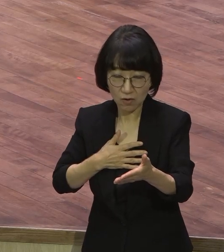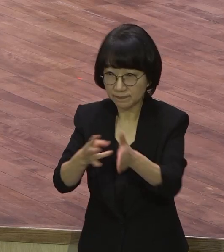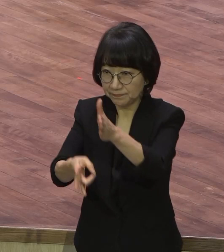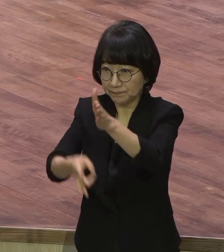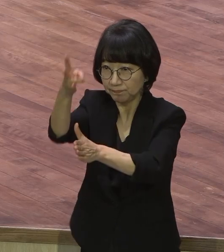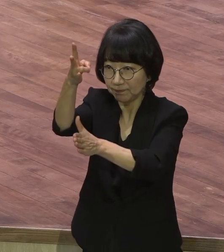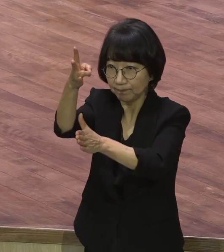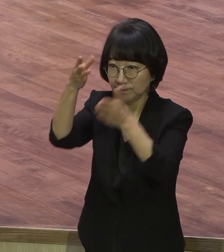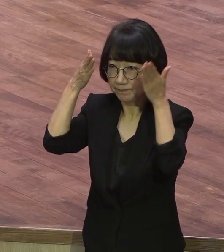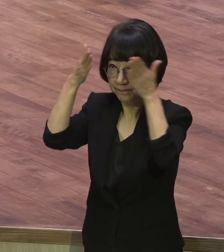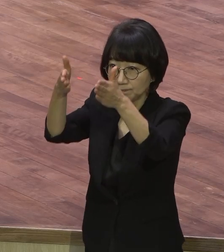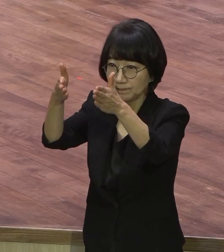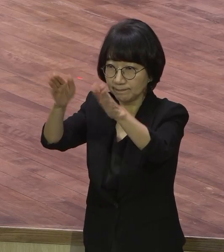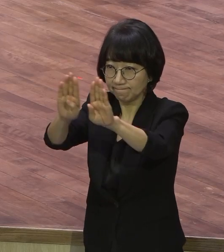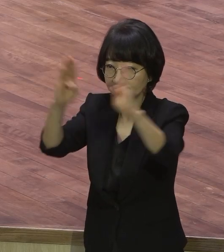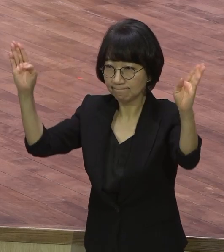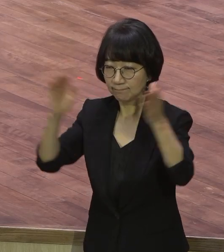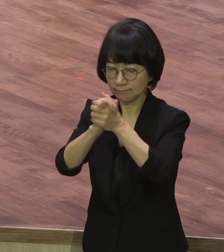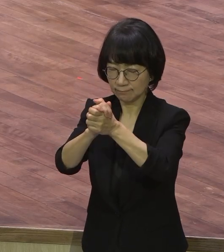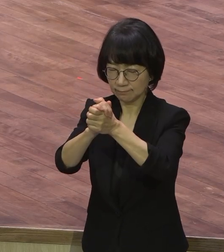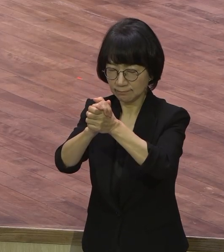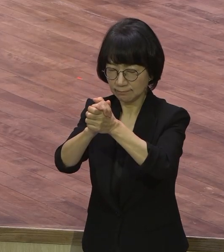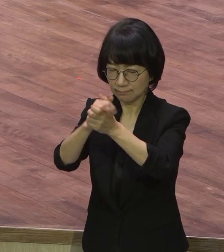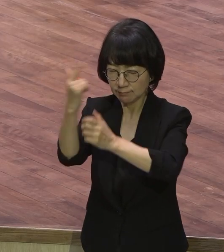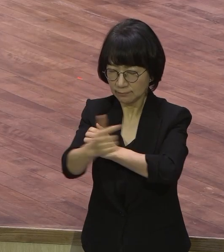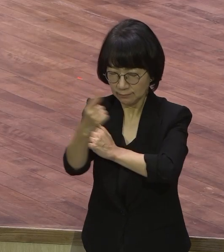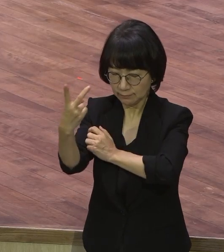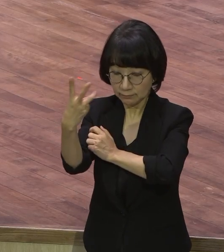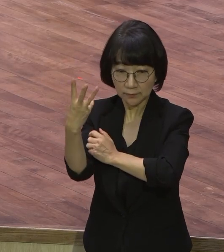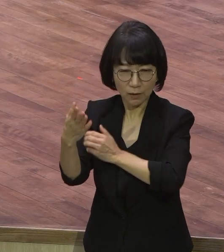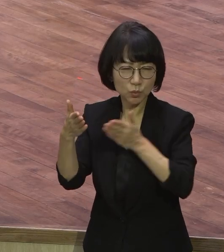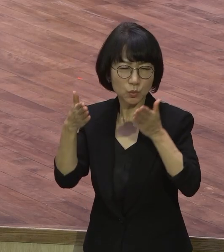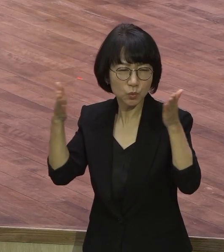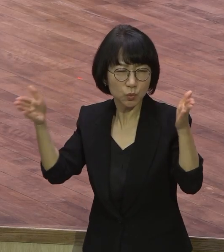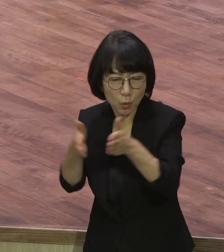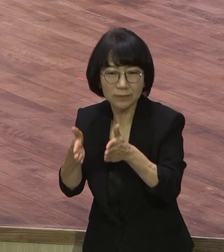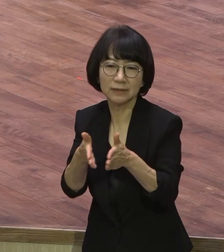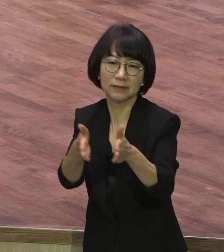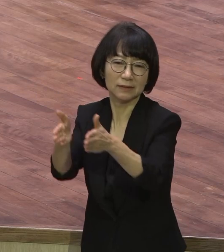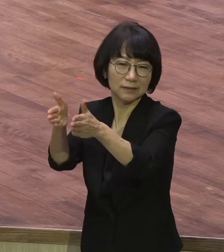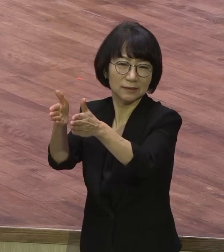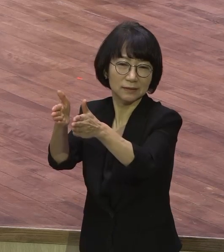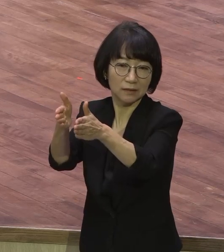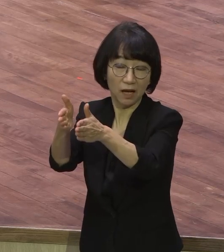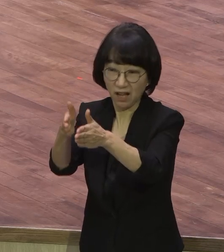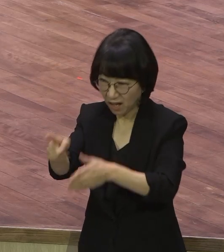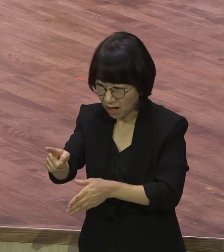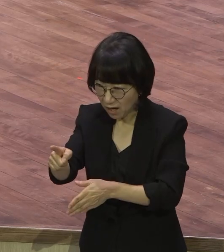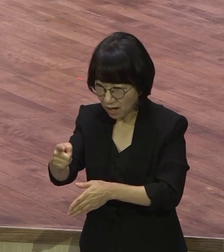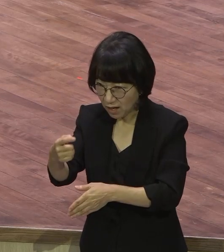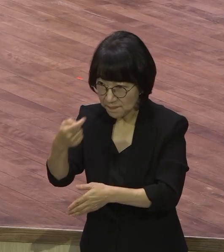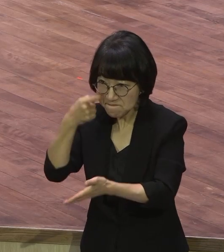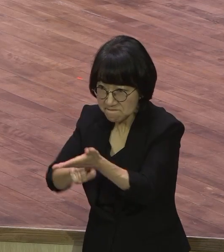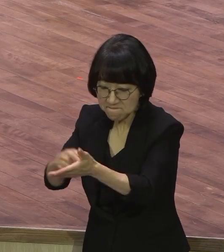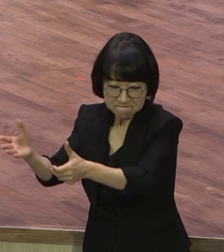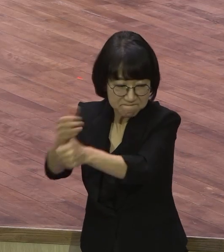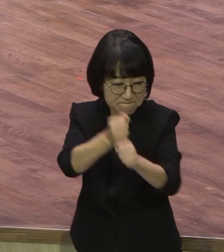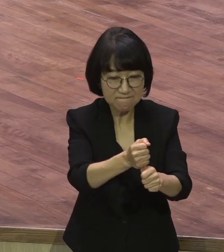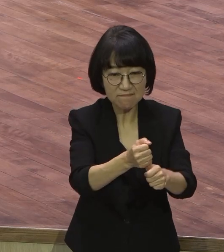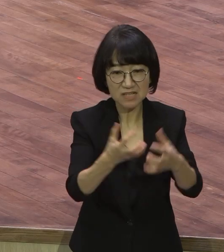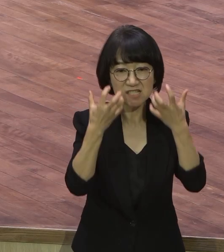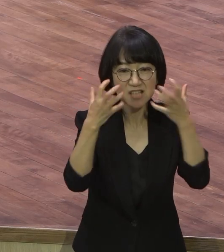기도했어요. 어떻게 됐어요? 그 좁은 길 그것 때문에 사자굴 속 굶주린 사자굴 속에